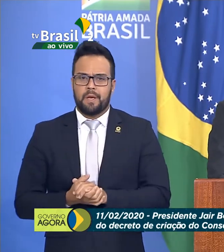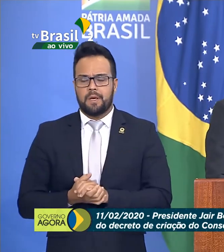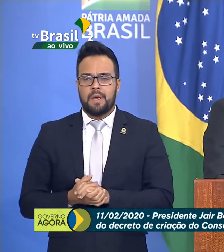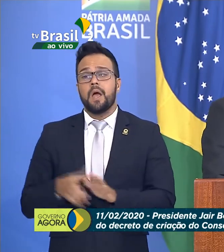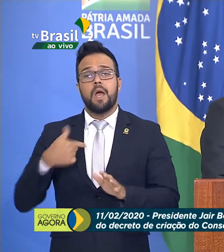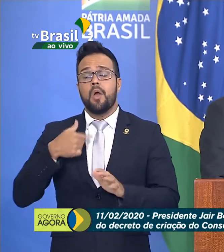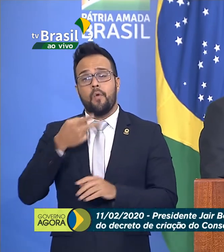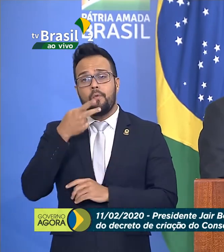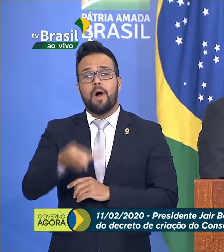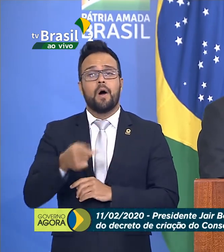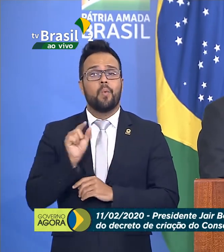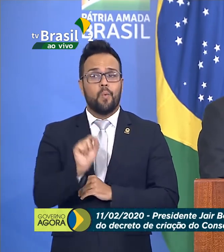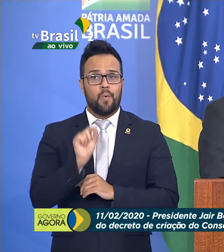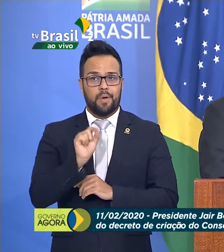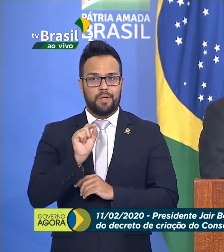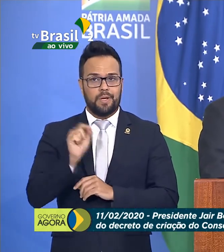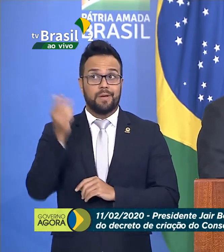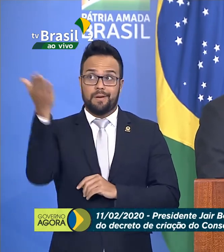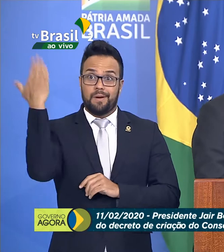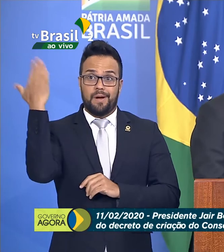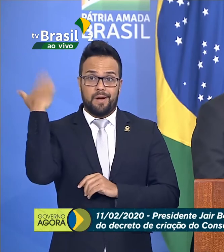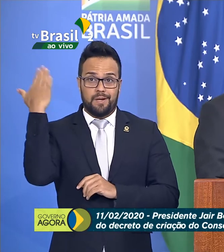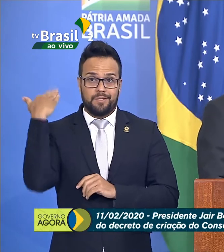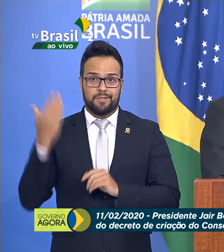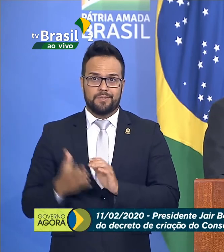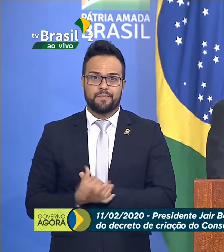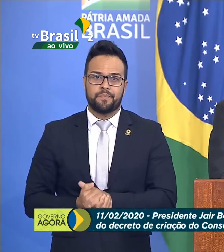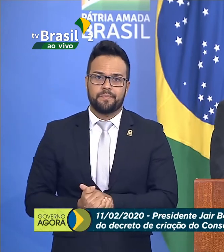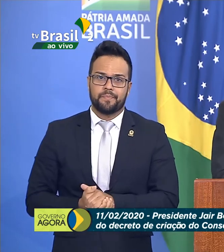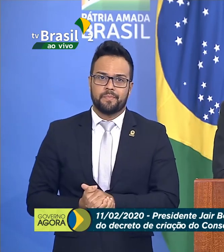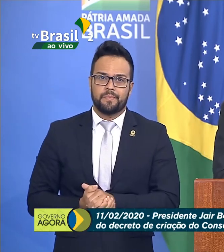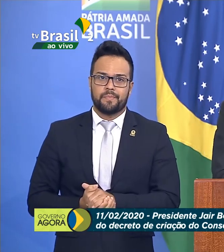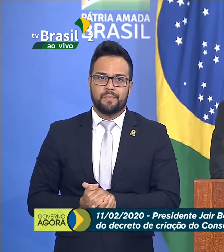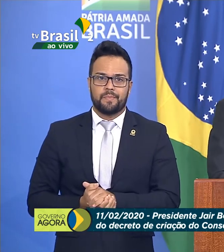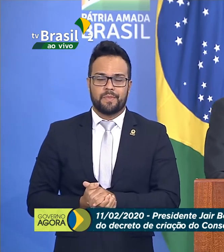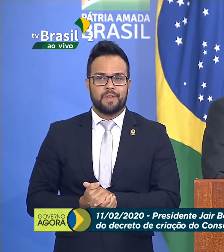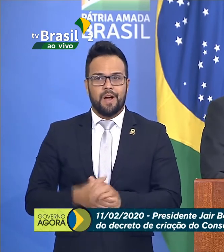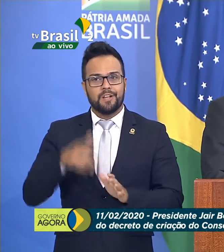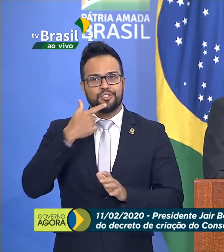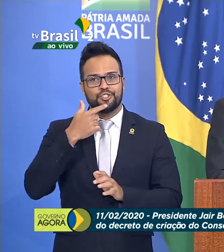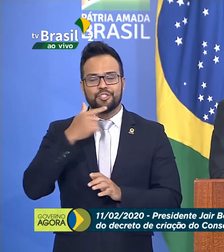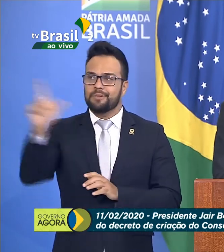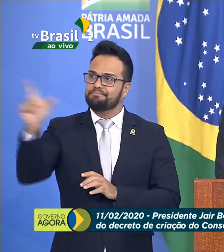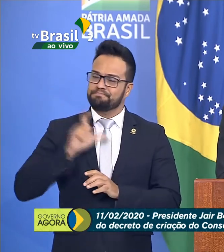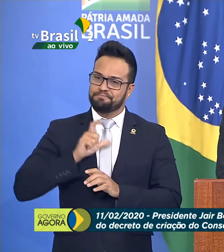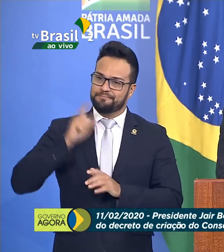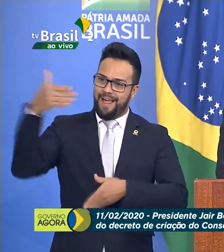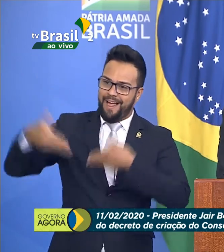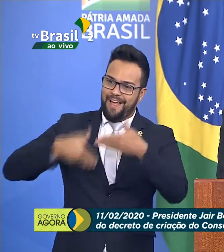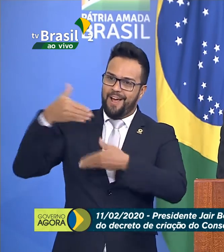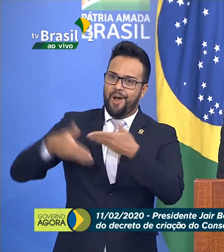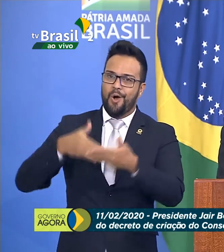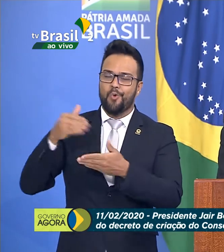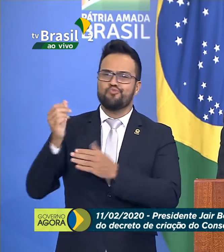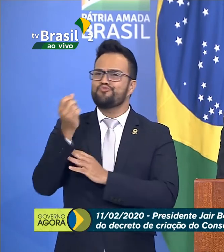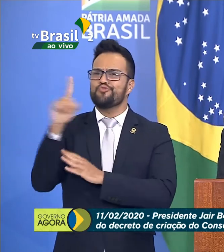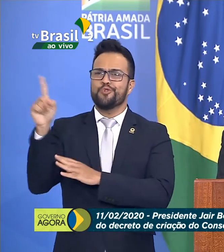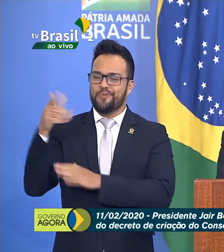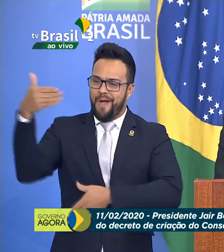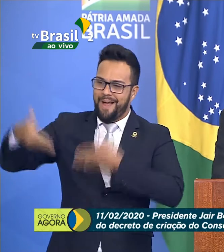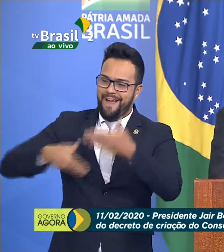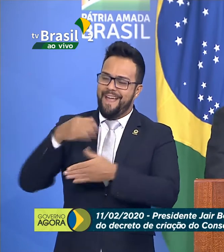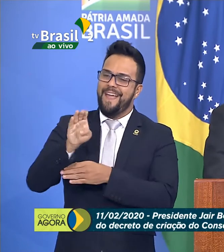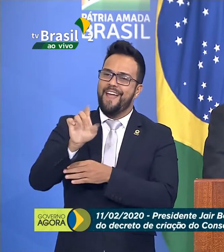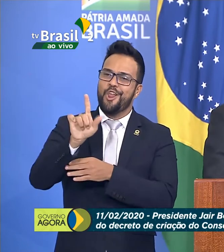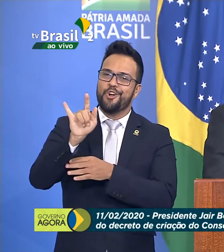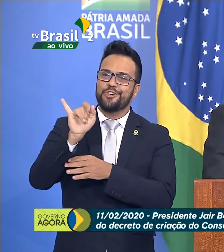que, naquele momento, eu até ganhei um elogio do jornal Globo. Eu acho que foi o último elogio que eu tive no Globo na minha